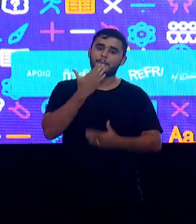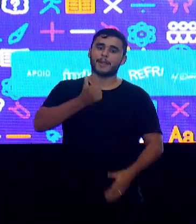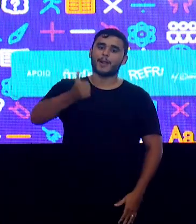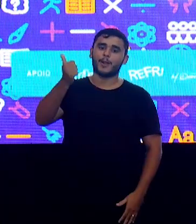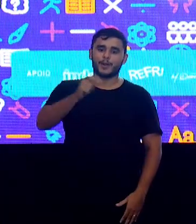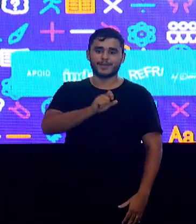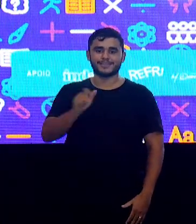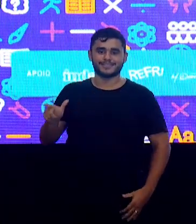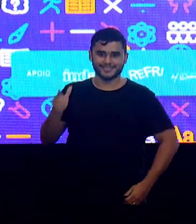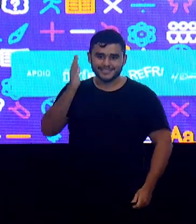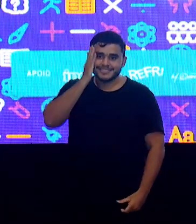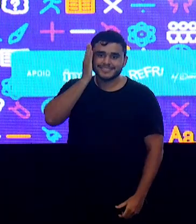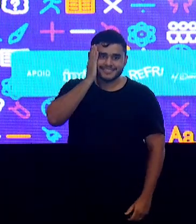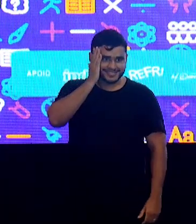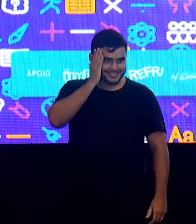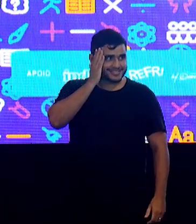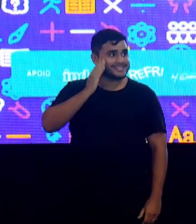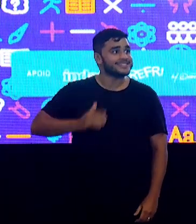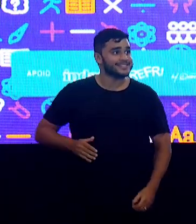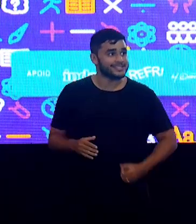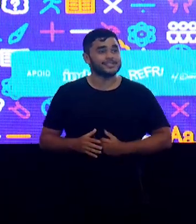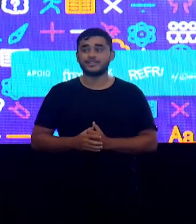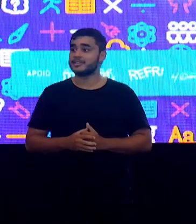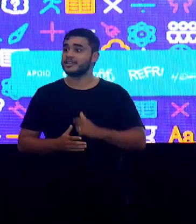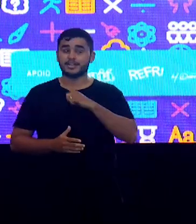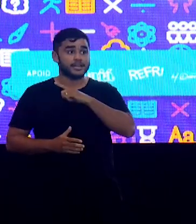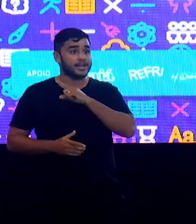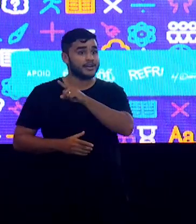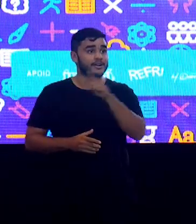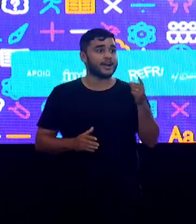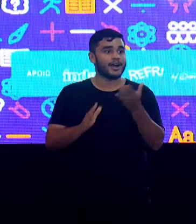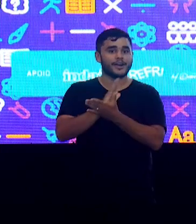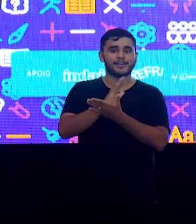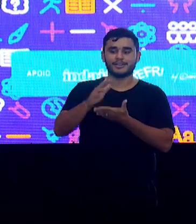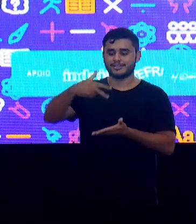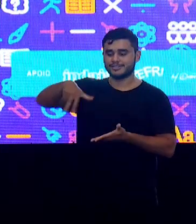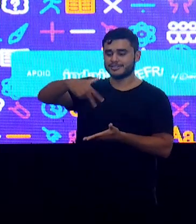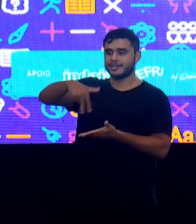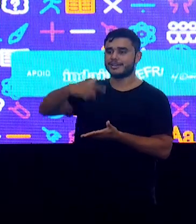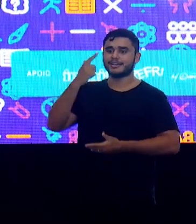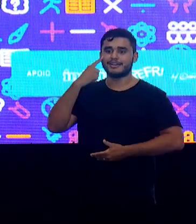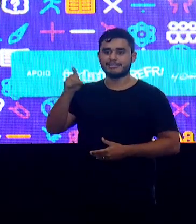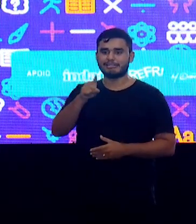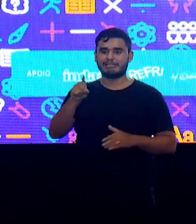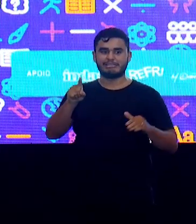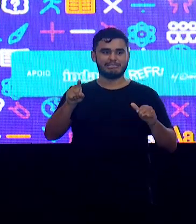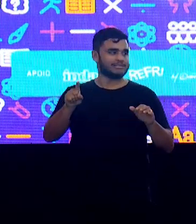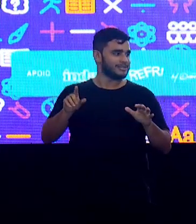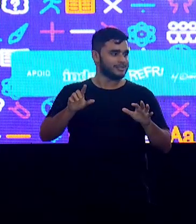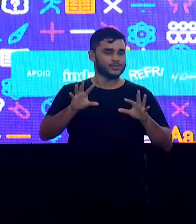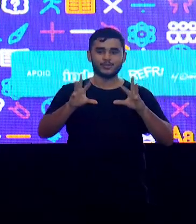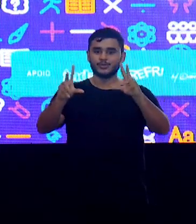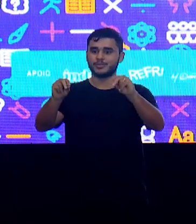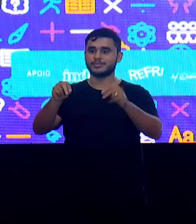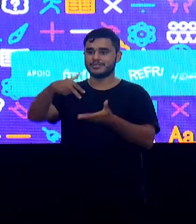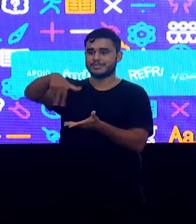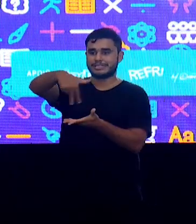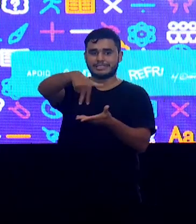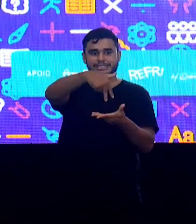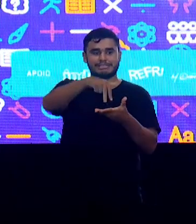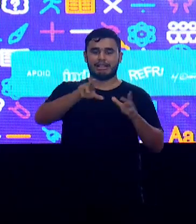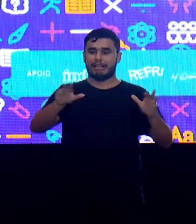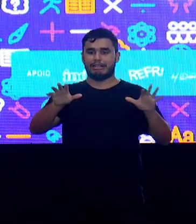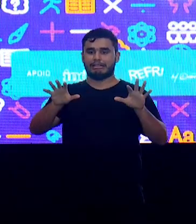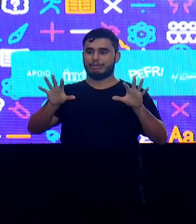Meu irmão, o homem ia pra cá, tinha gente que vinha pra cá. Vamos lá. Mas brincadeiras à